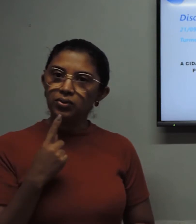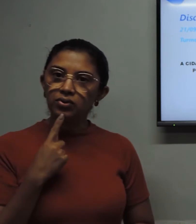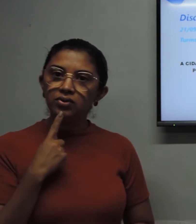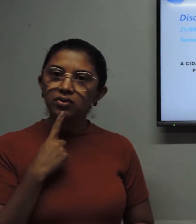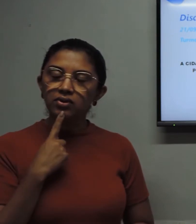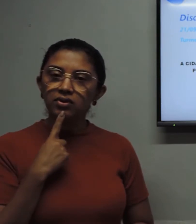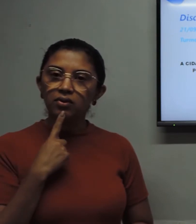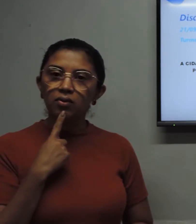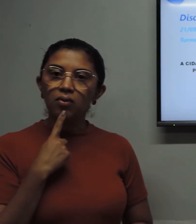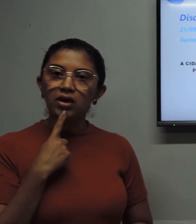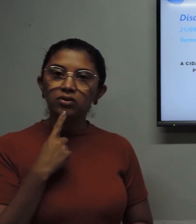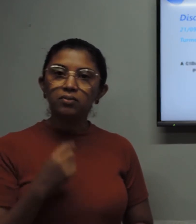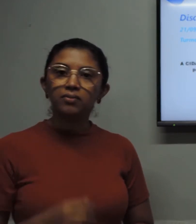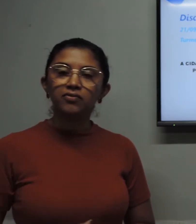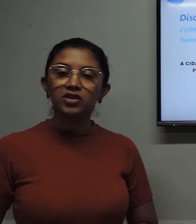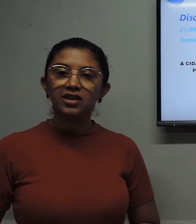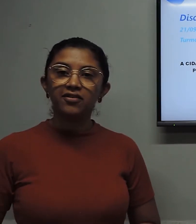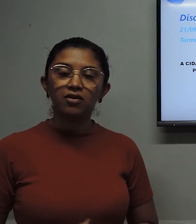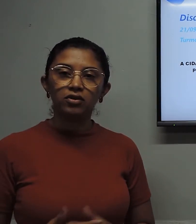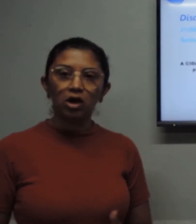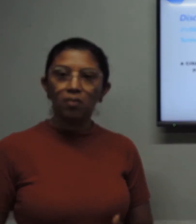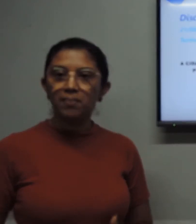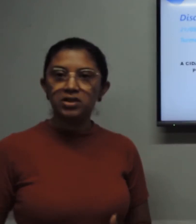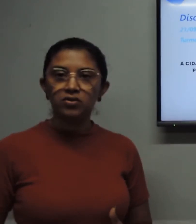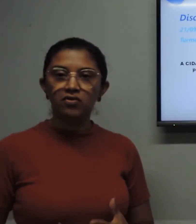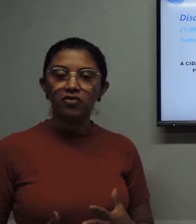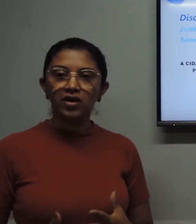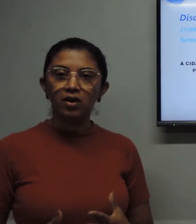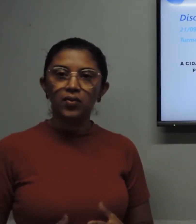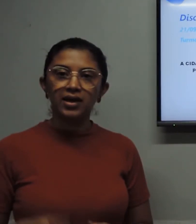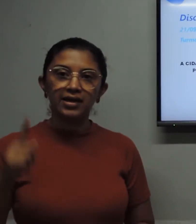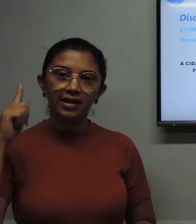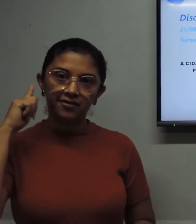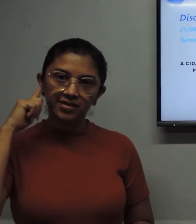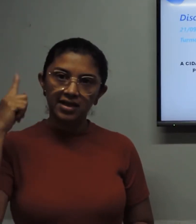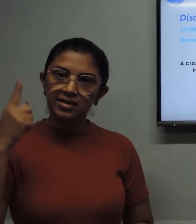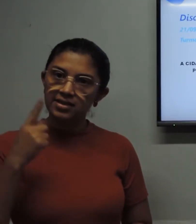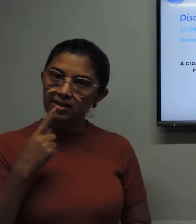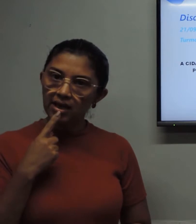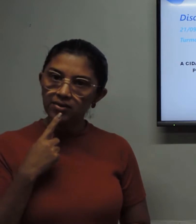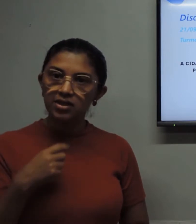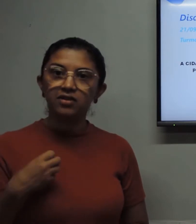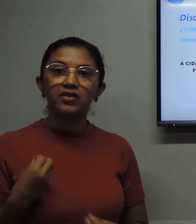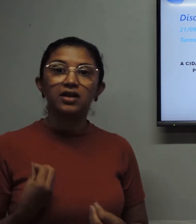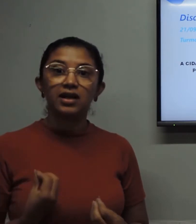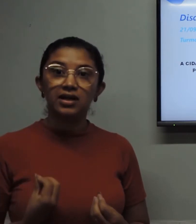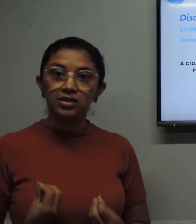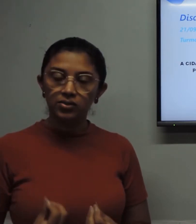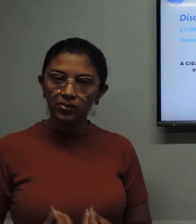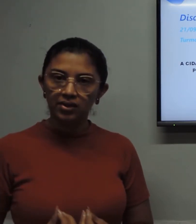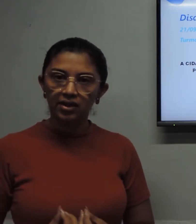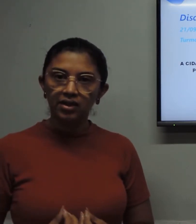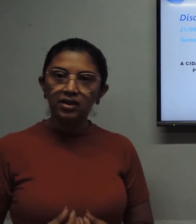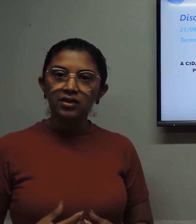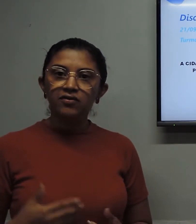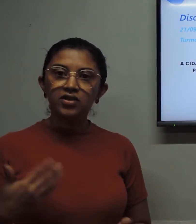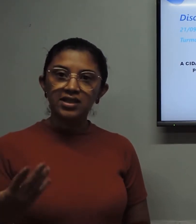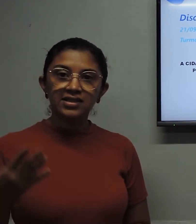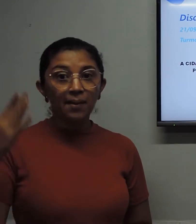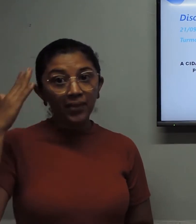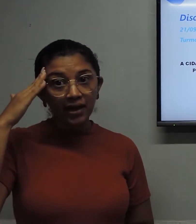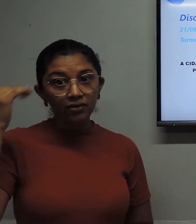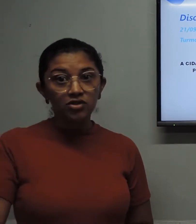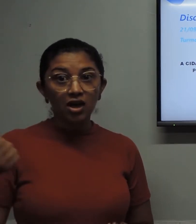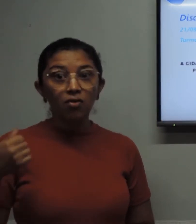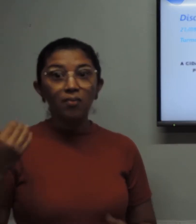de surdo. Quando você encontrar com uma pessoa, falar com ela e ela fizer esse sinal, significa que ela é surda.